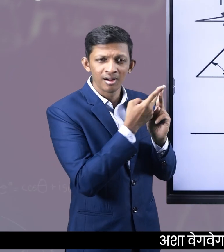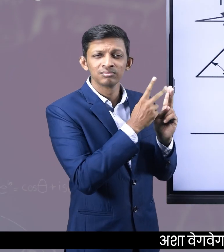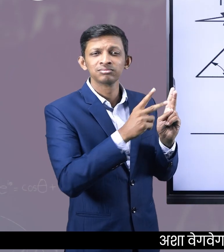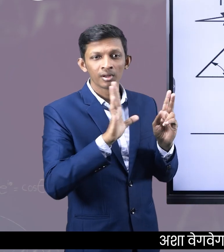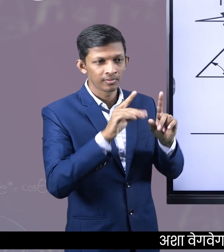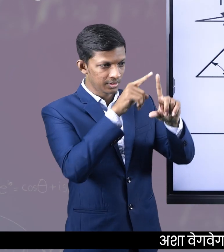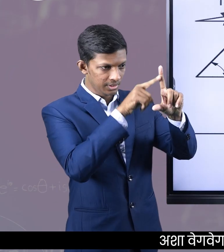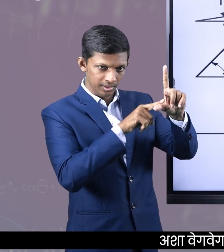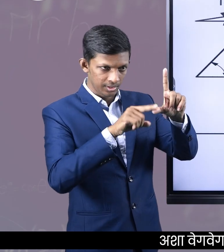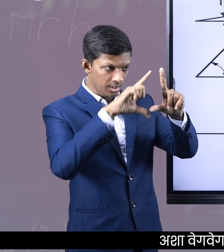शिकूया.